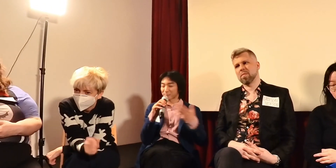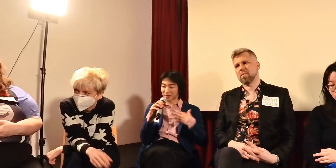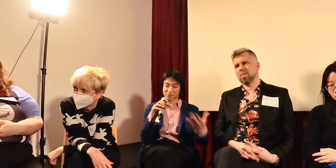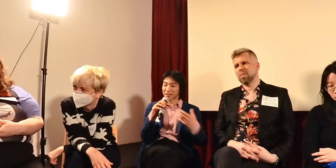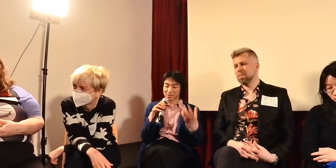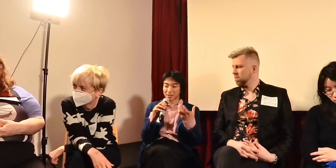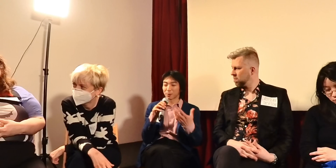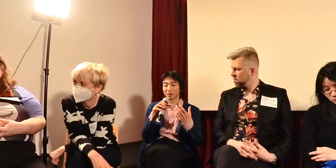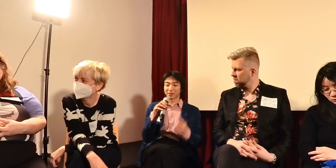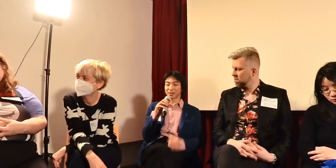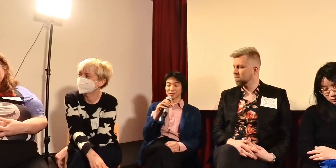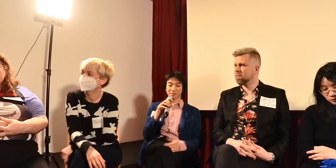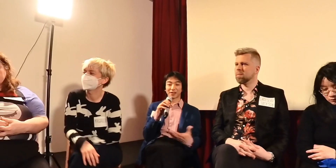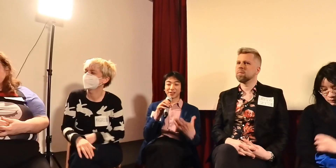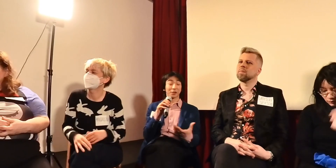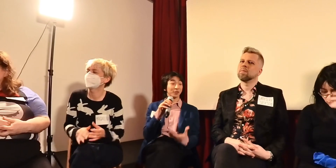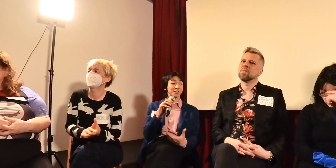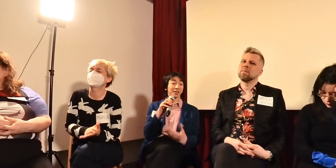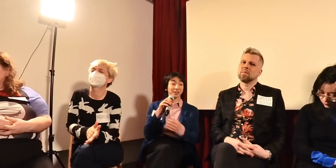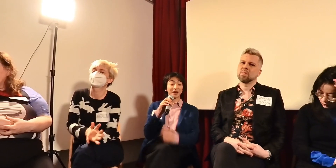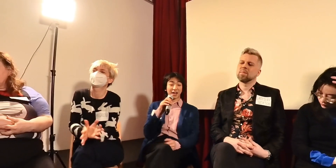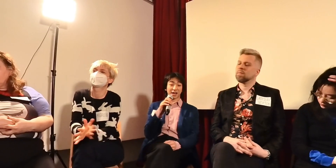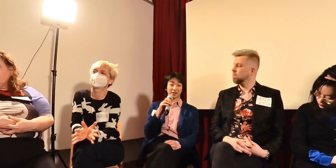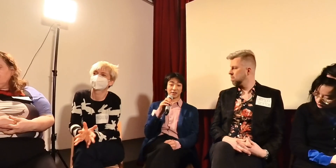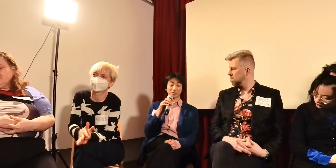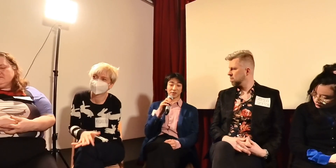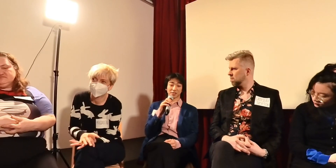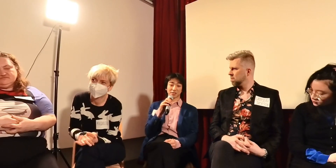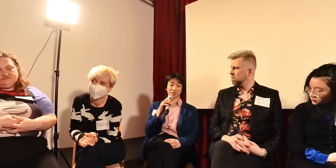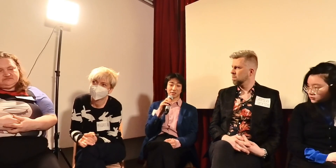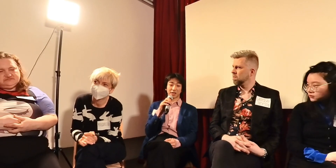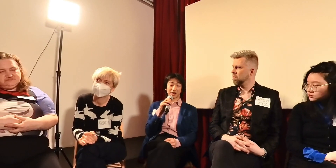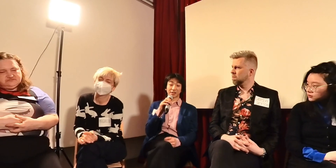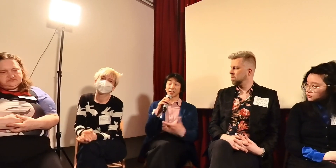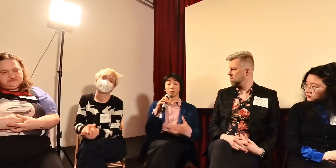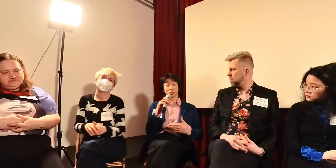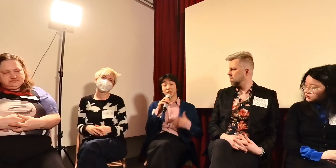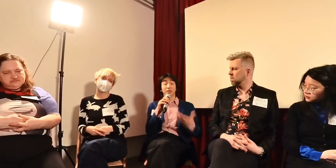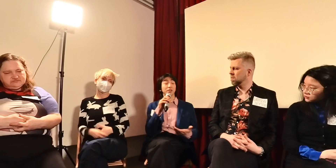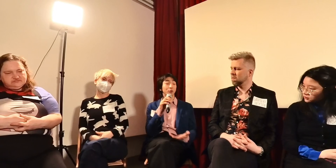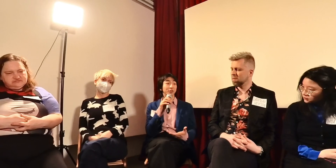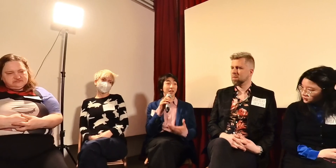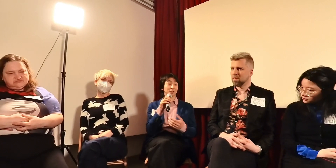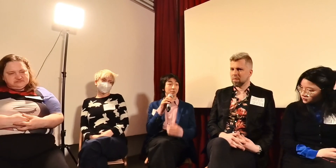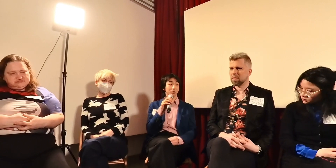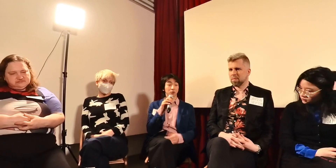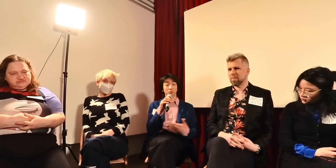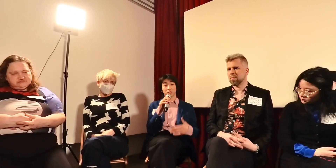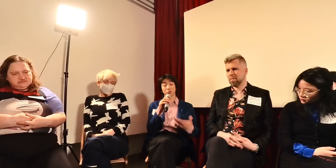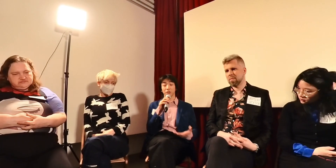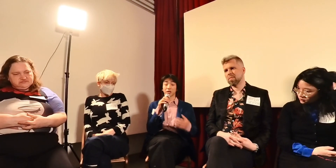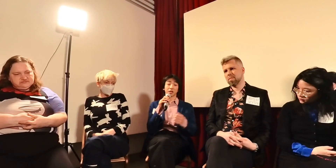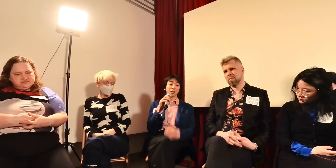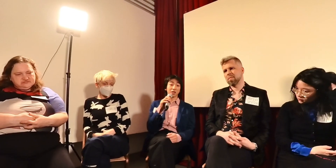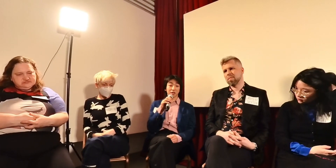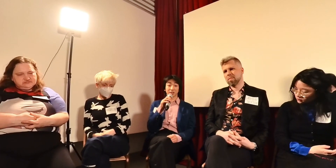vlastně tam, že ta vlastně ta problematika vlastně má těch několik stran a a někdy může být i výhodné vlastně pro toho